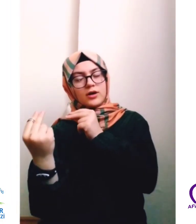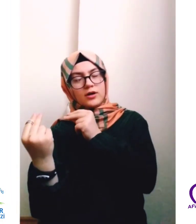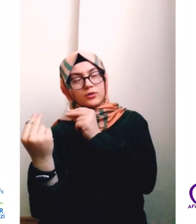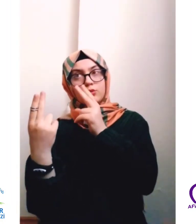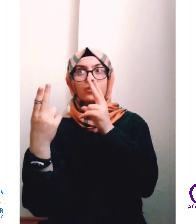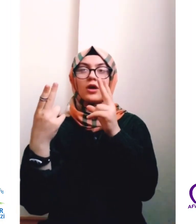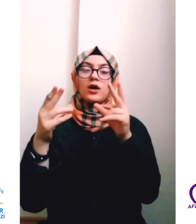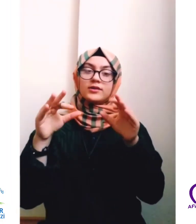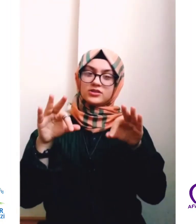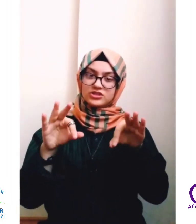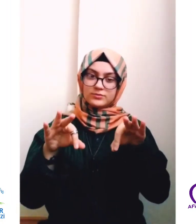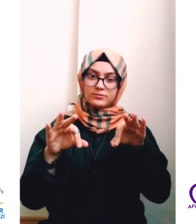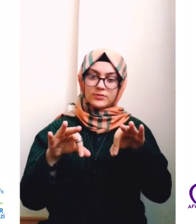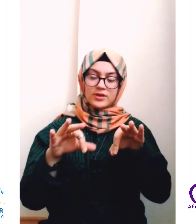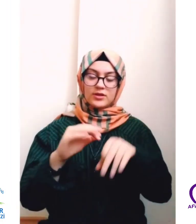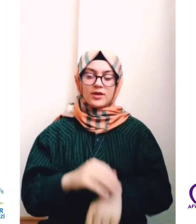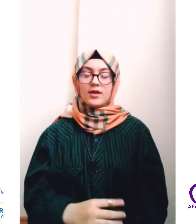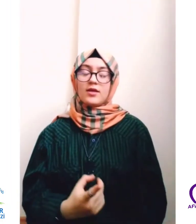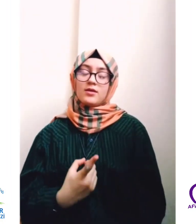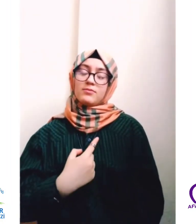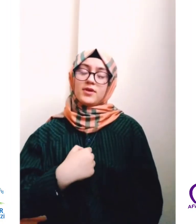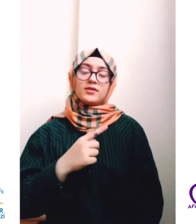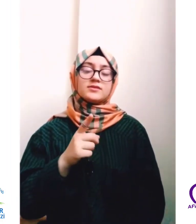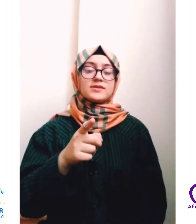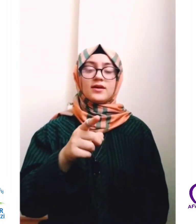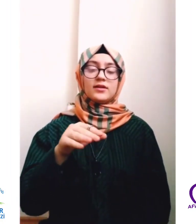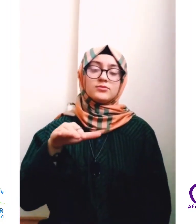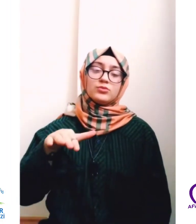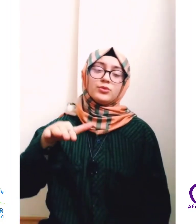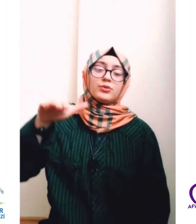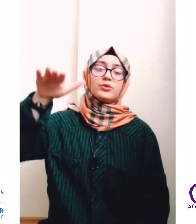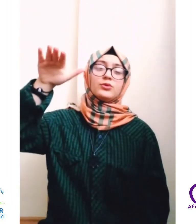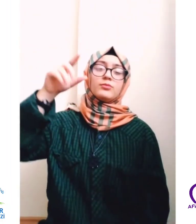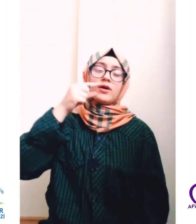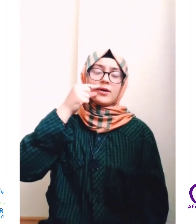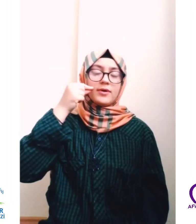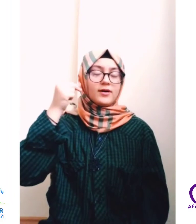da uyan şimdi. Beni sen büyüt babam.